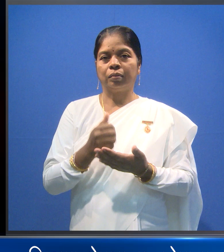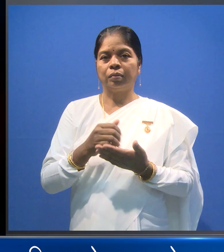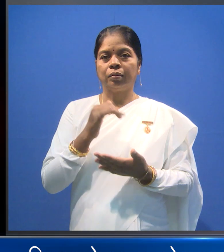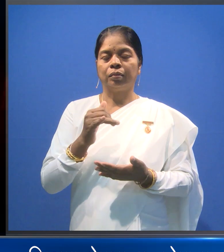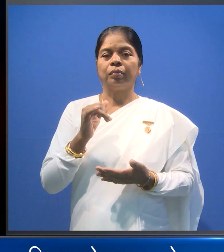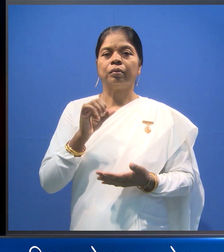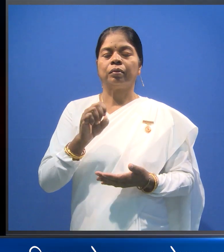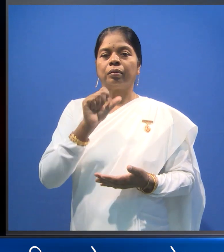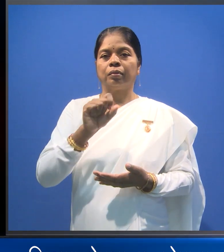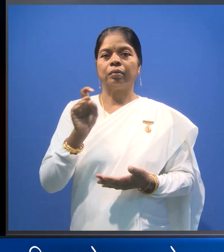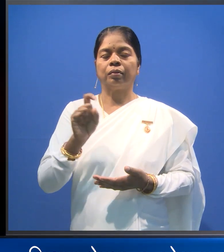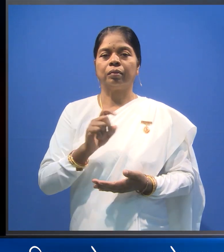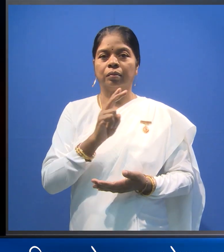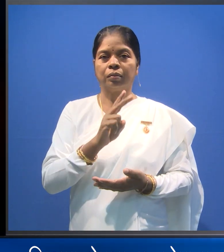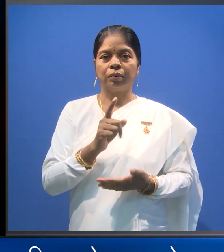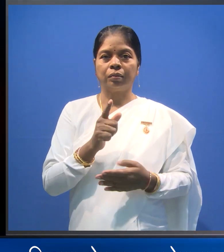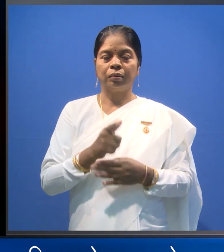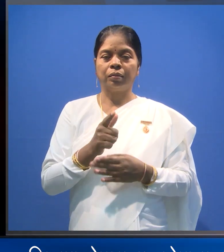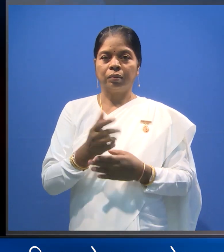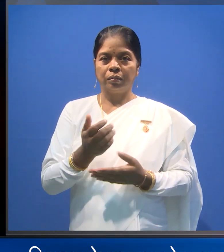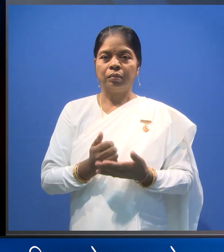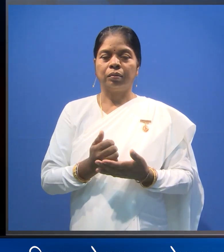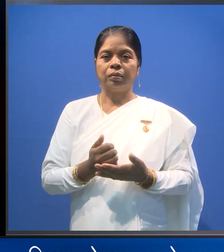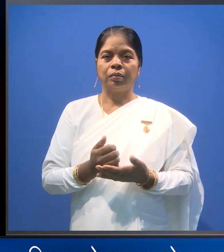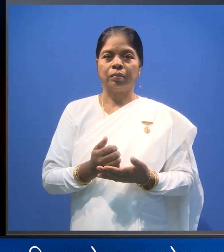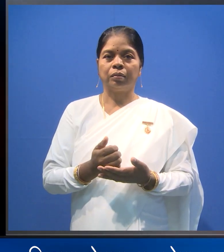2. शिक्षण घेण्याचा कोणता